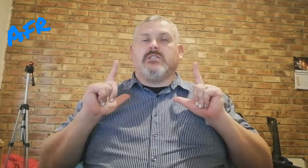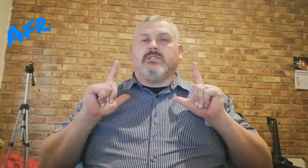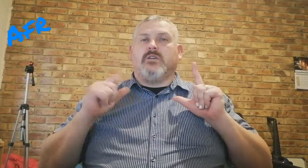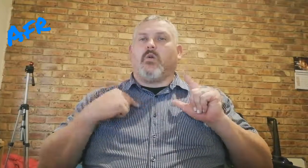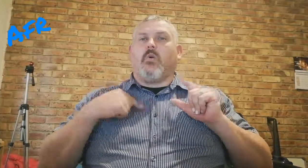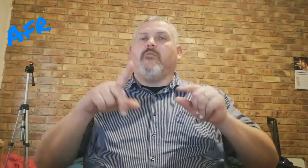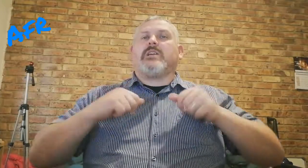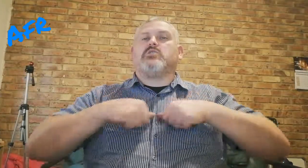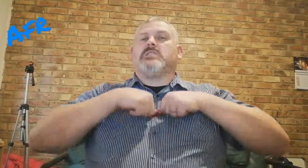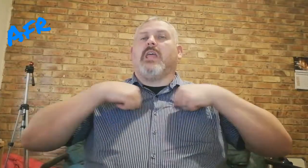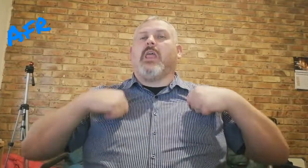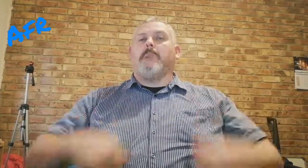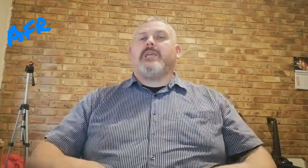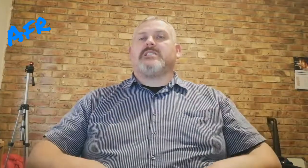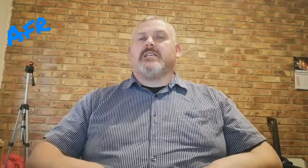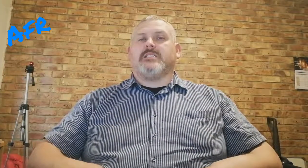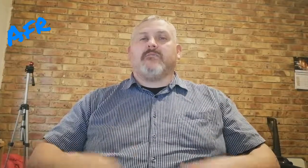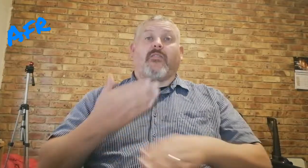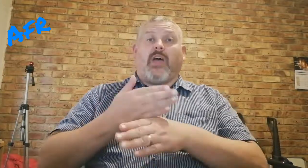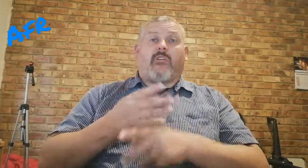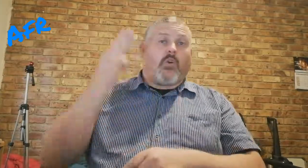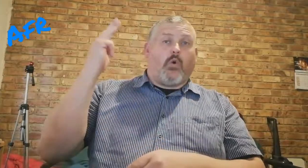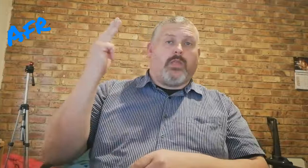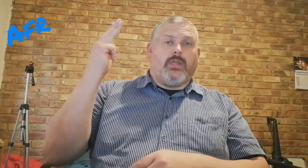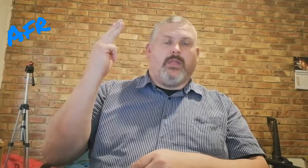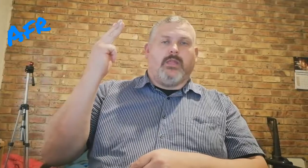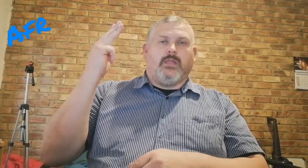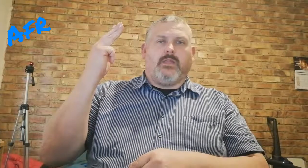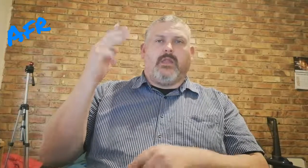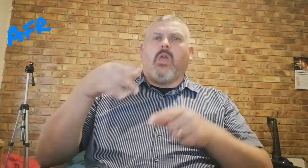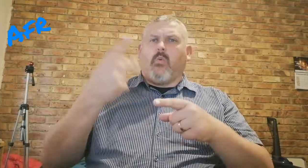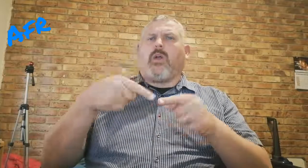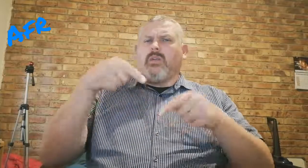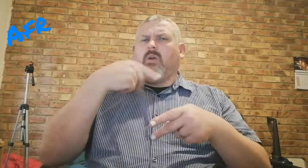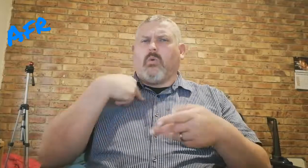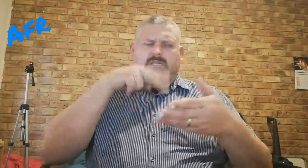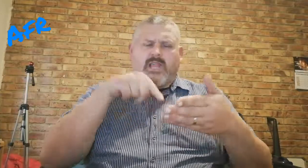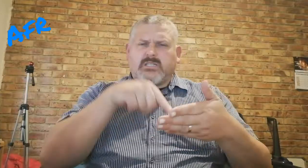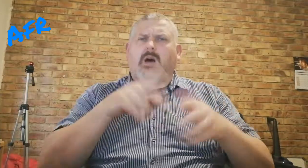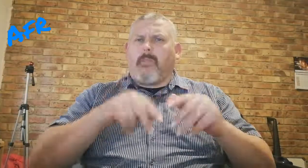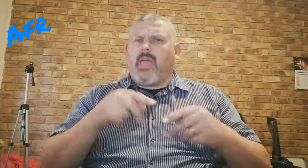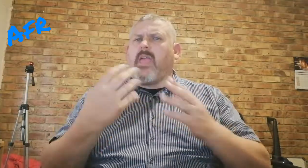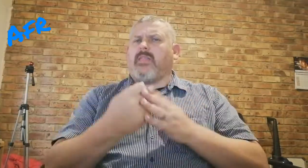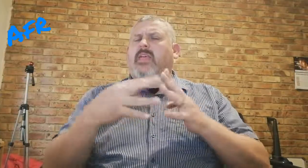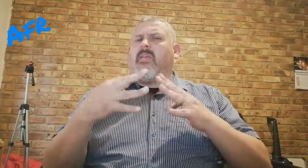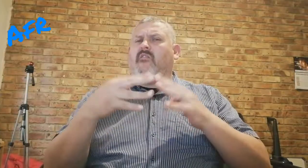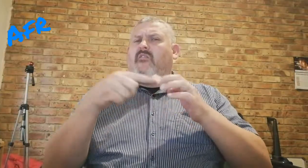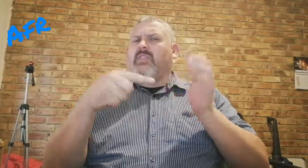Leviticus, kom, pas soos priesters, want werk vir God. Ook, ons leert daar, baie het